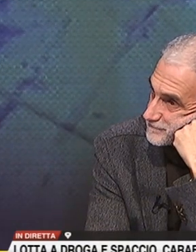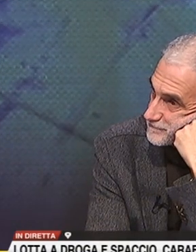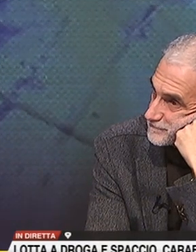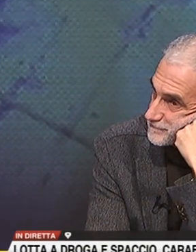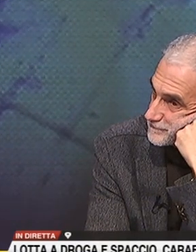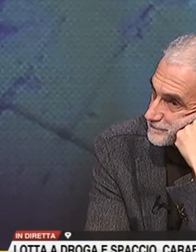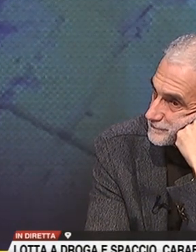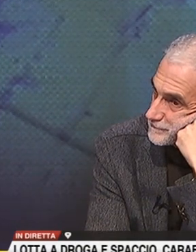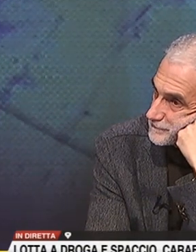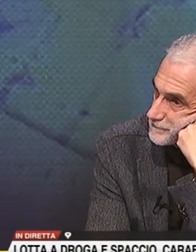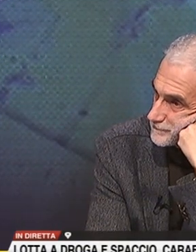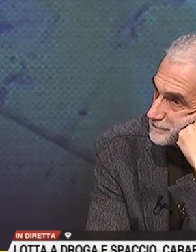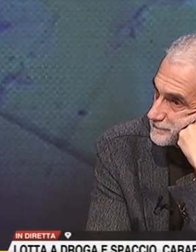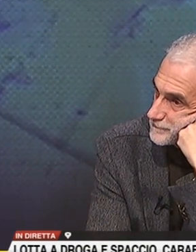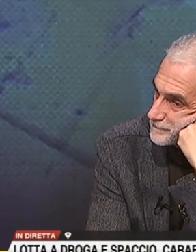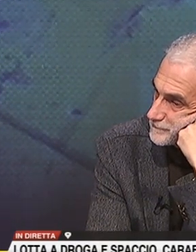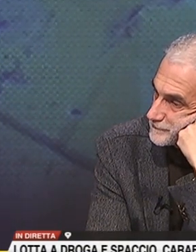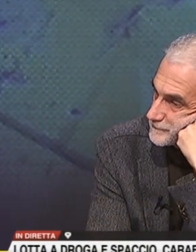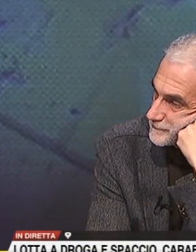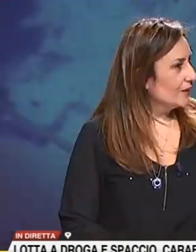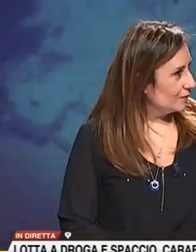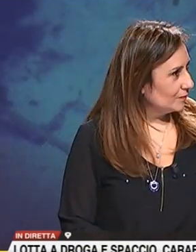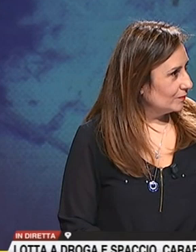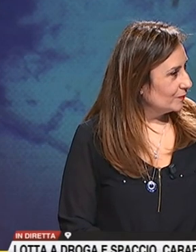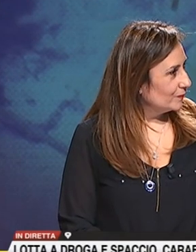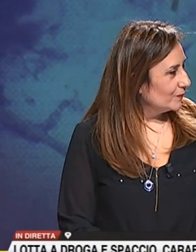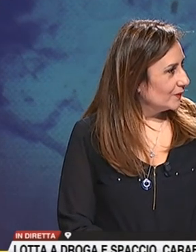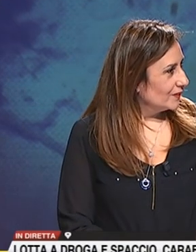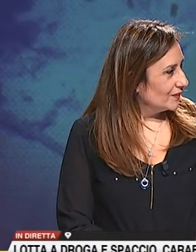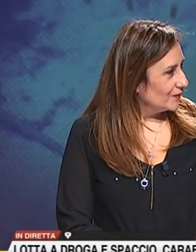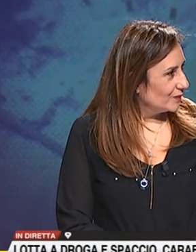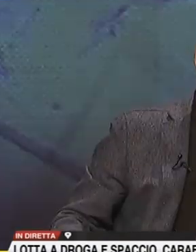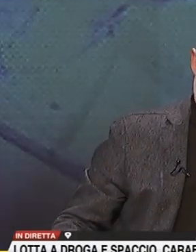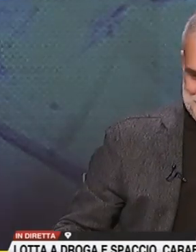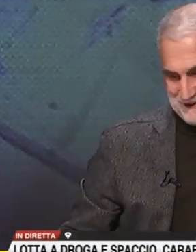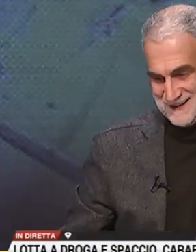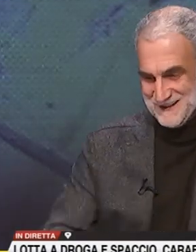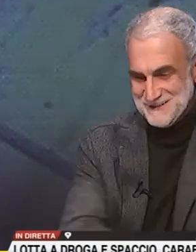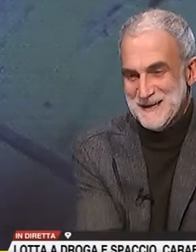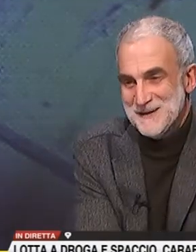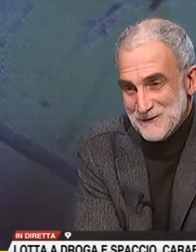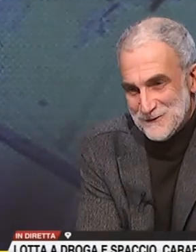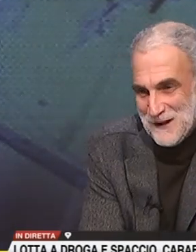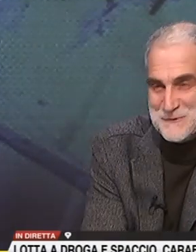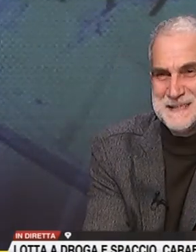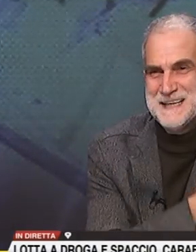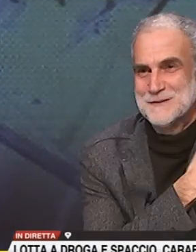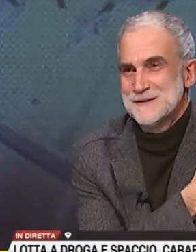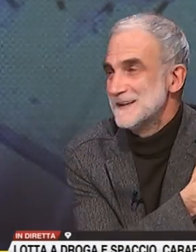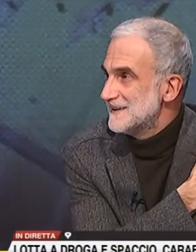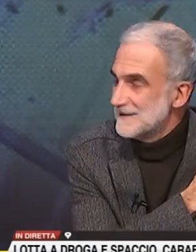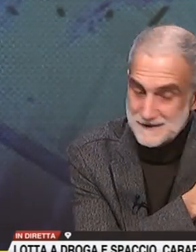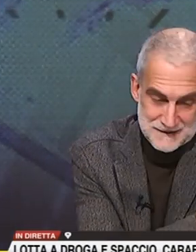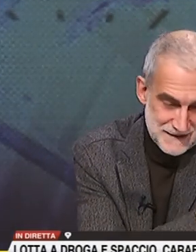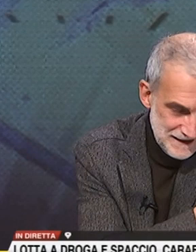uno, questo è il termine giovanile, dice ma è normale. Beh, oddio. Non è così. No, non è così. Lo